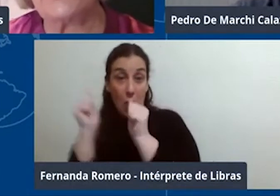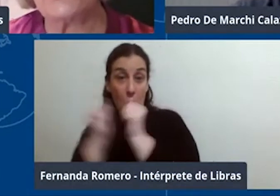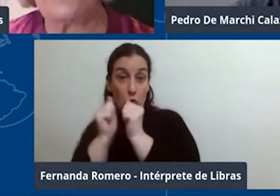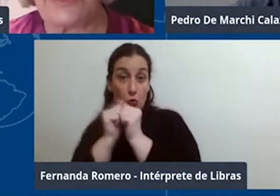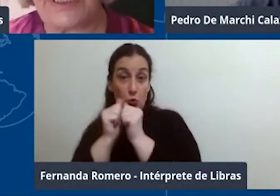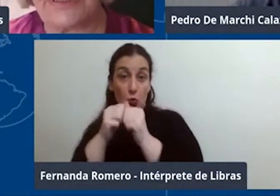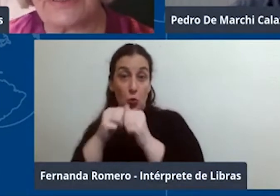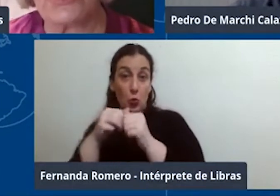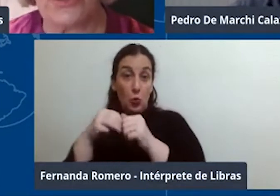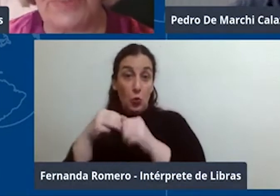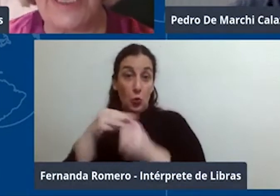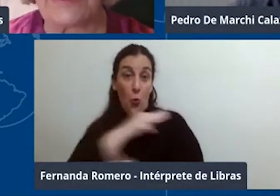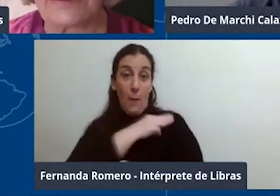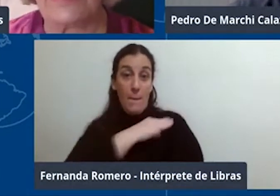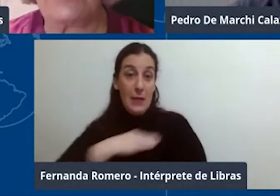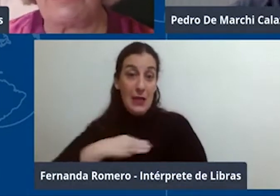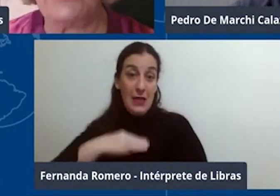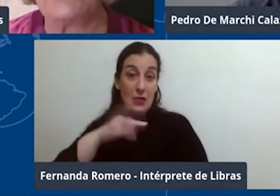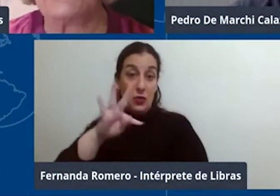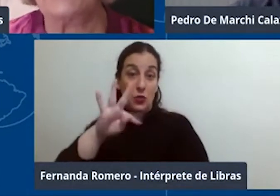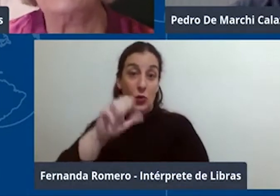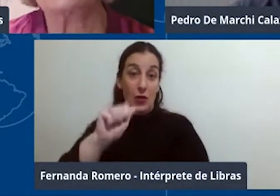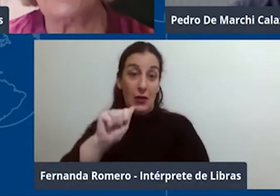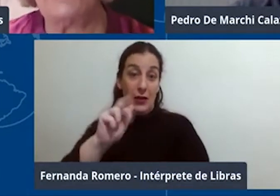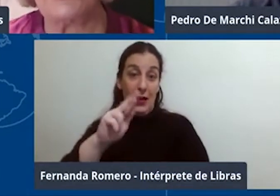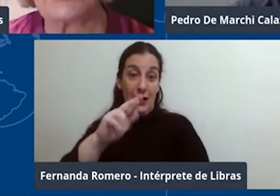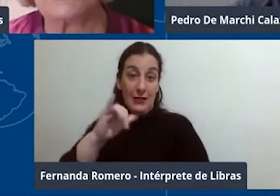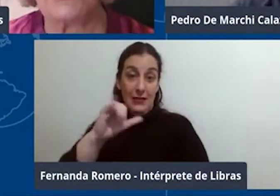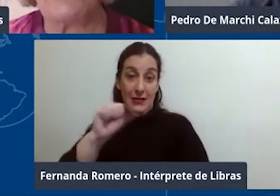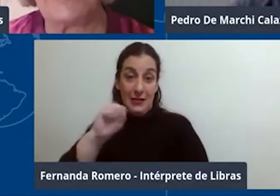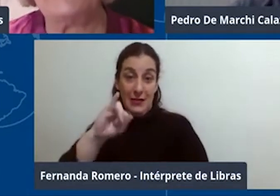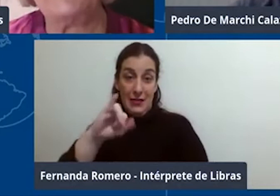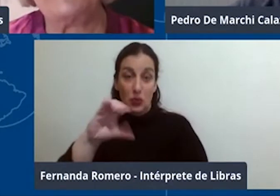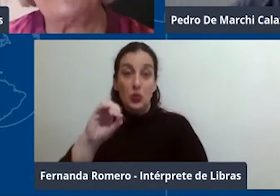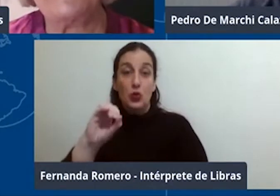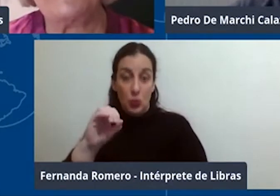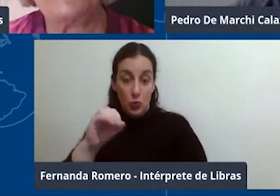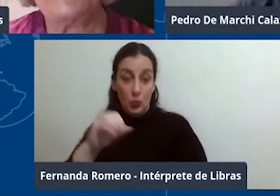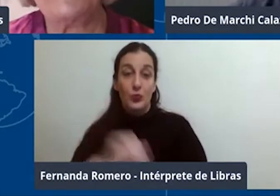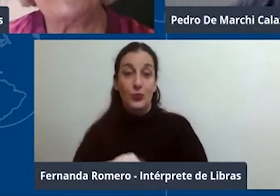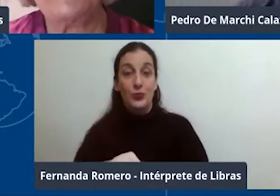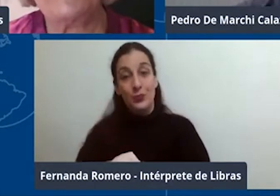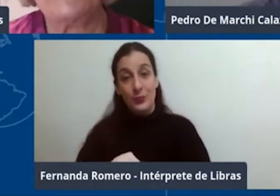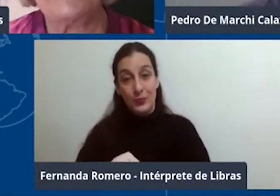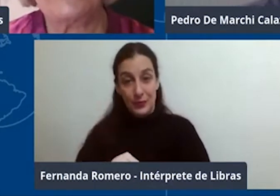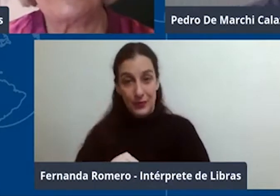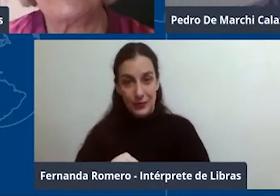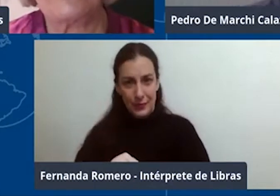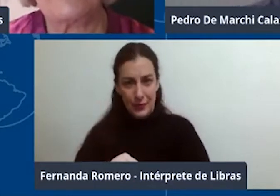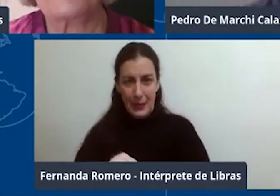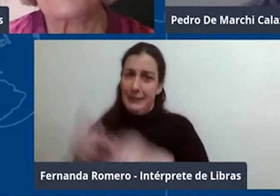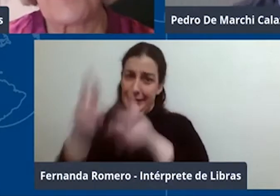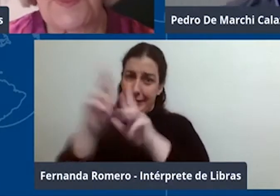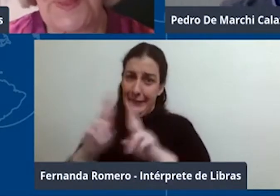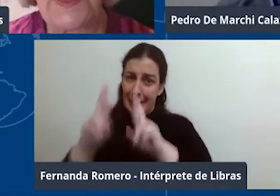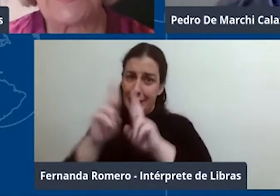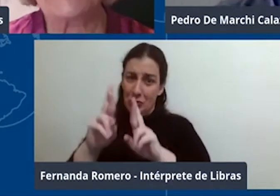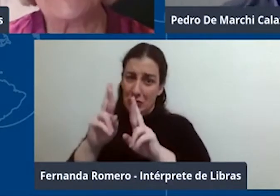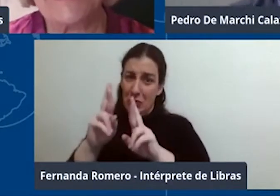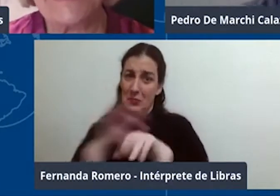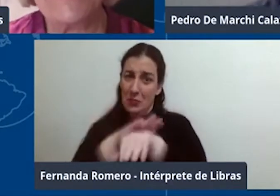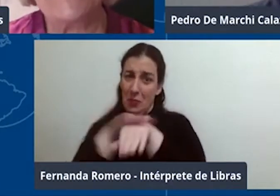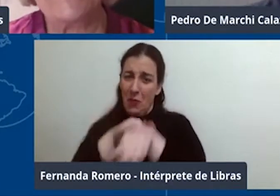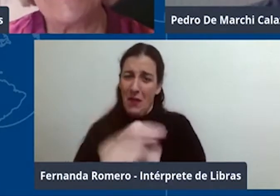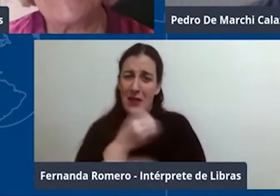ministro Tarcísio Freitas, sobre a questão da ponte São Borja-São Tomé. Torcemos para que seja uma conversa muito